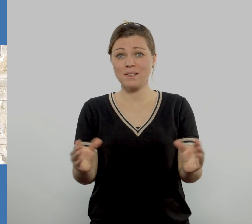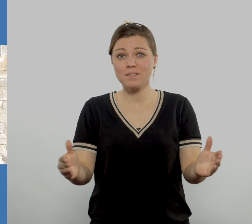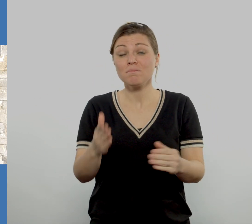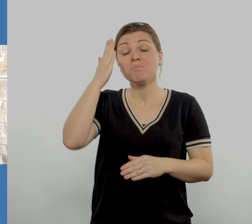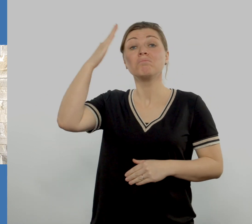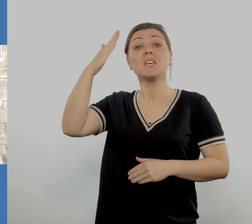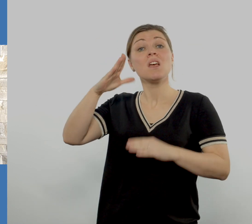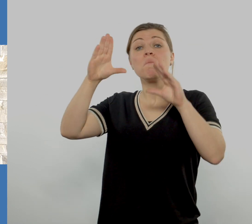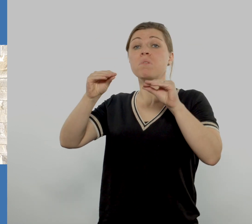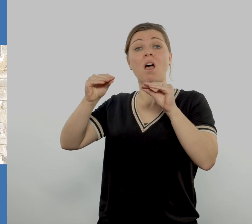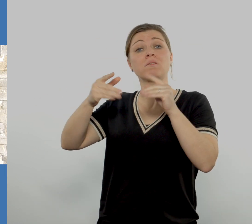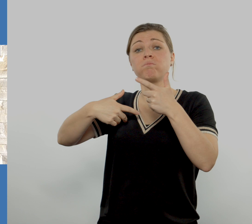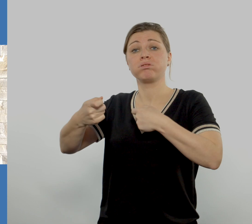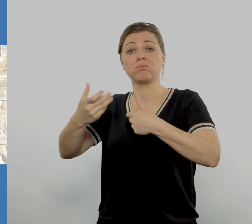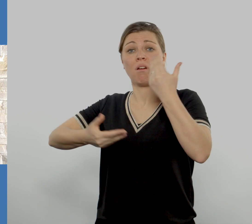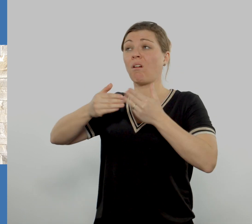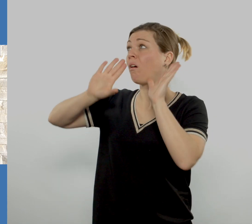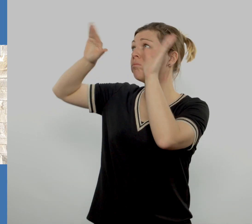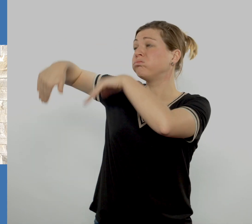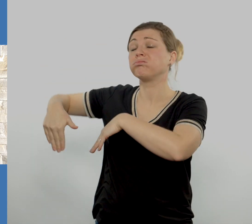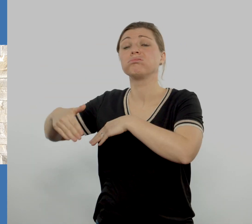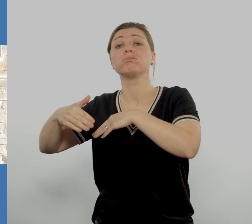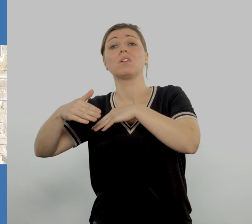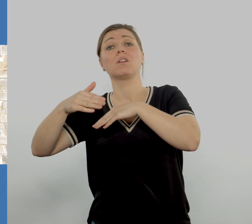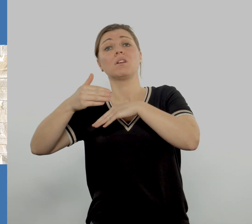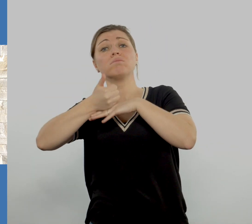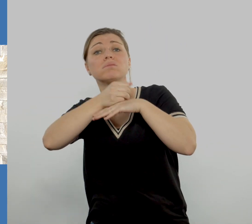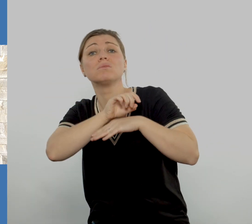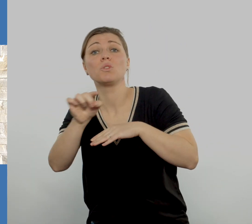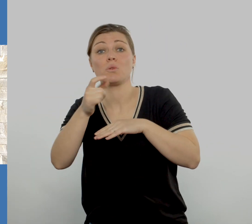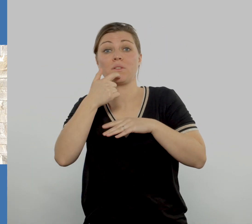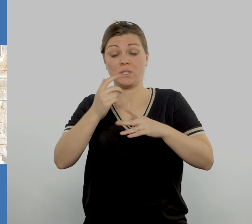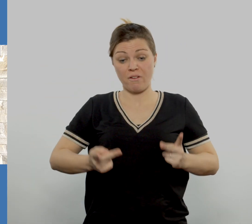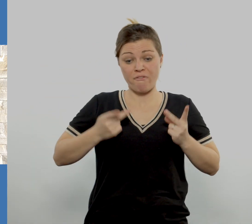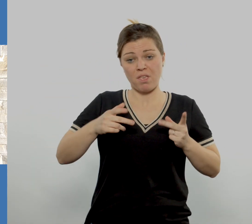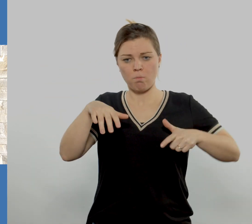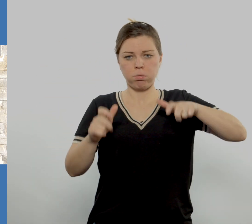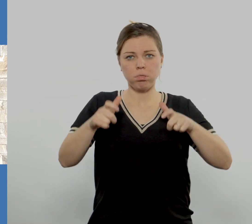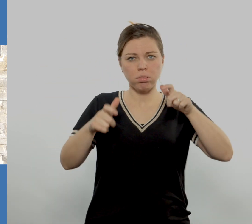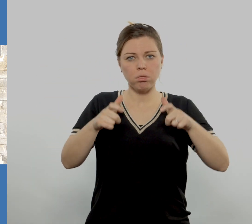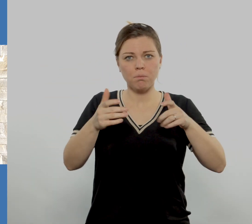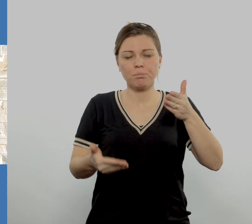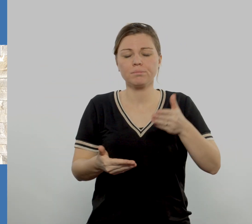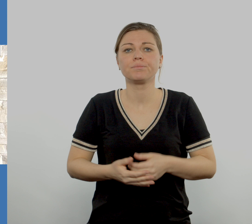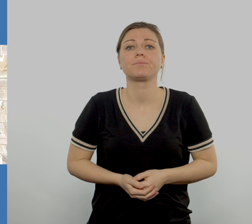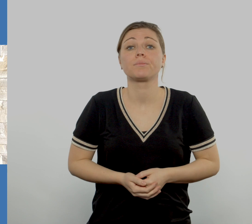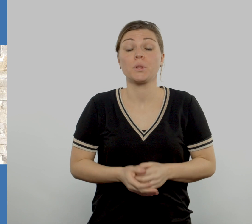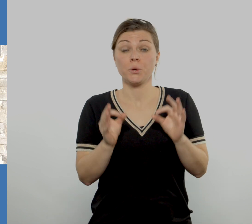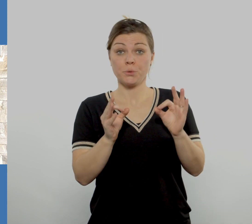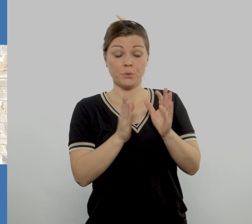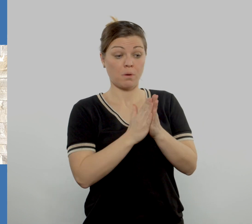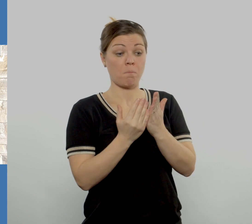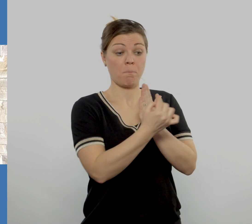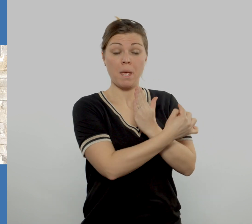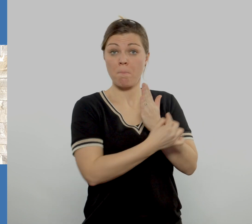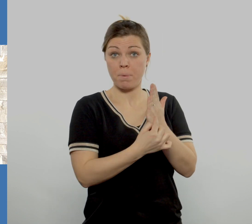pas à la bonne place, quand Dieu n'est pas le numéro 1 dans notre vie, alors tout finit par être déséquilibré. Il y a une histoire biblique